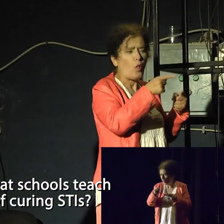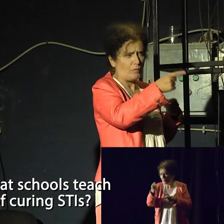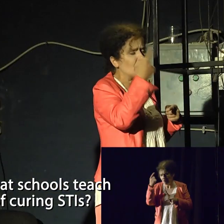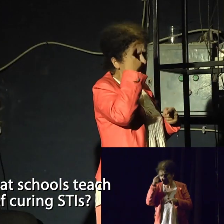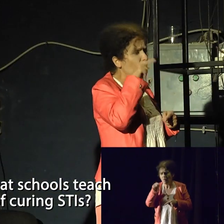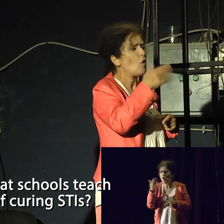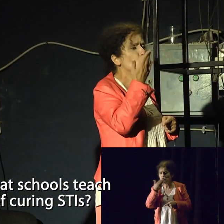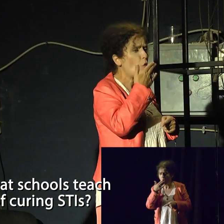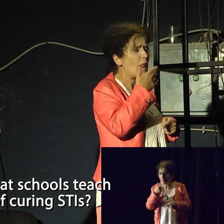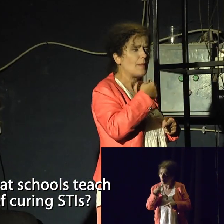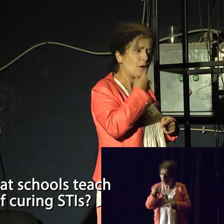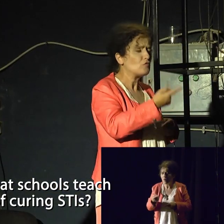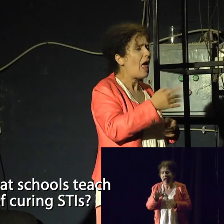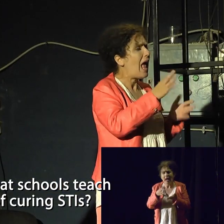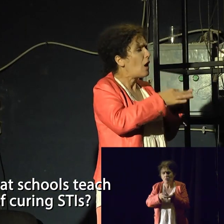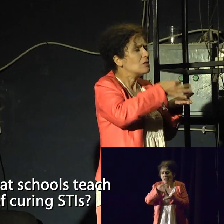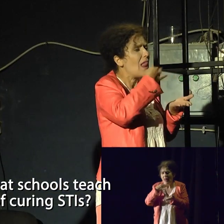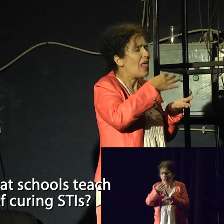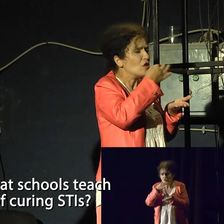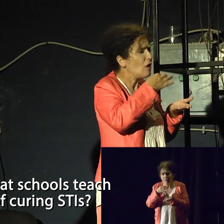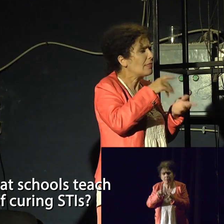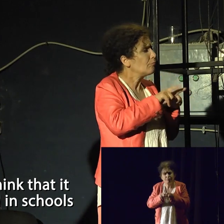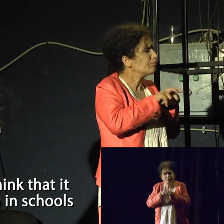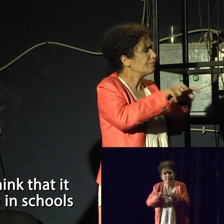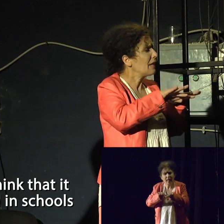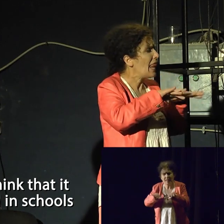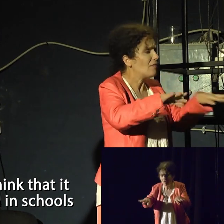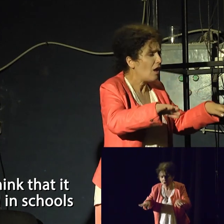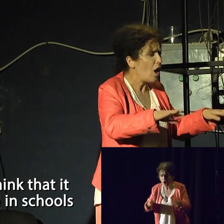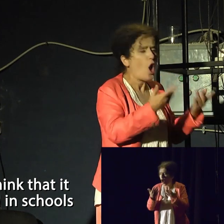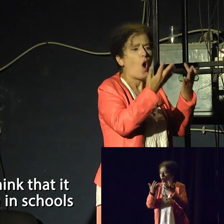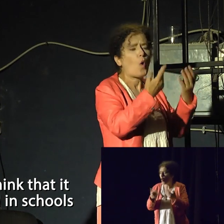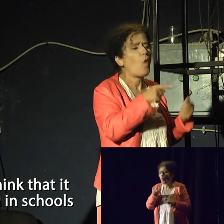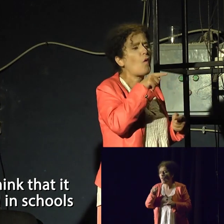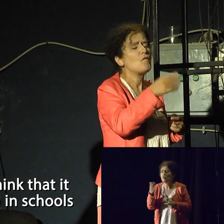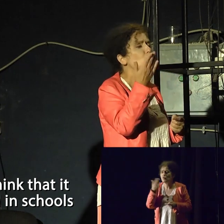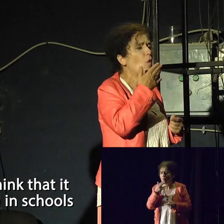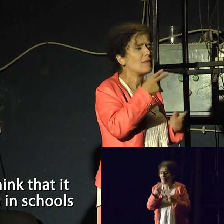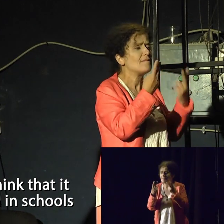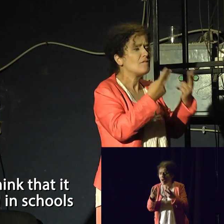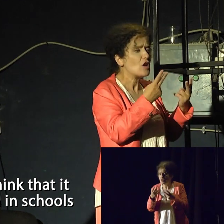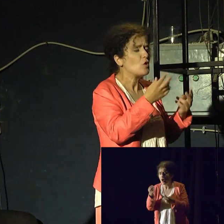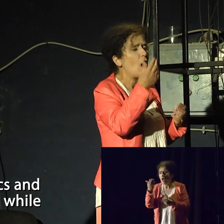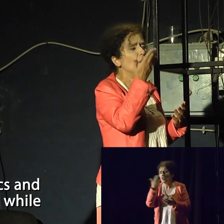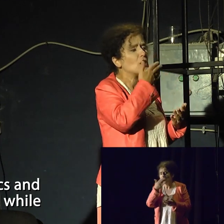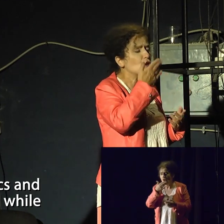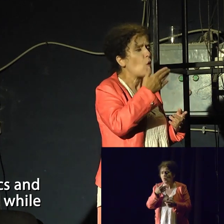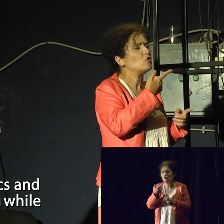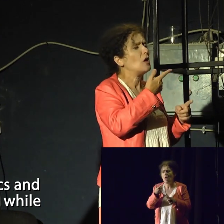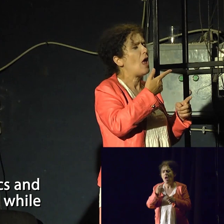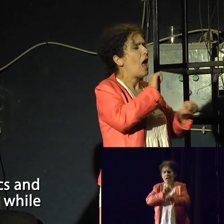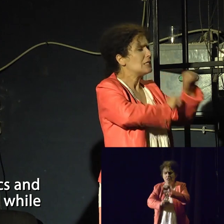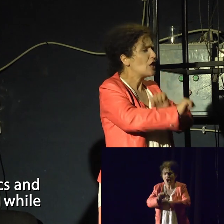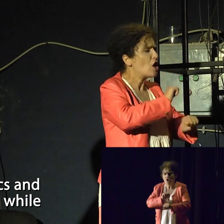во училиштата им кажуваат како се лечат сексуално преносливи инфекции? Колку од вас сметате дека во училиштата е важно да се учи за антибиотици и антигабечни